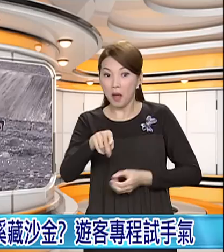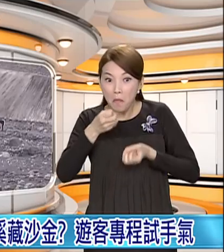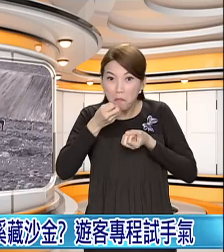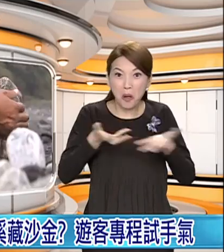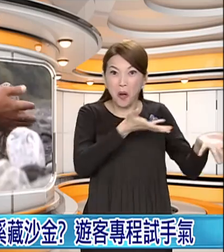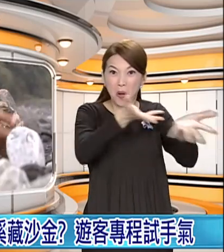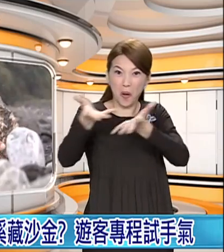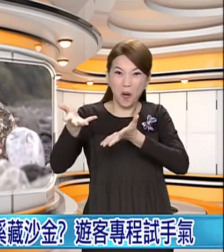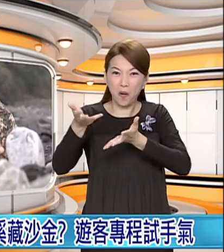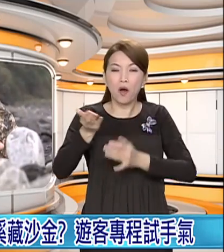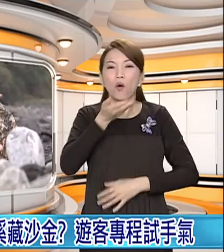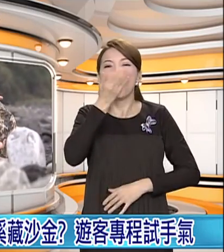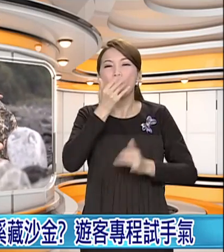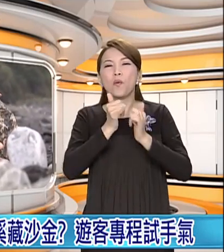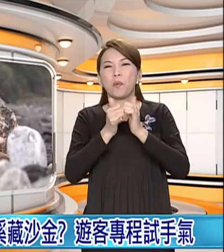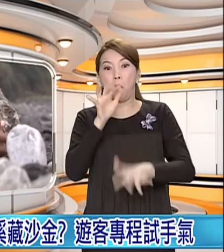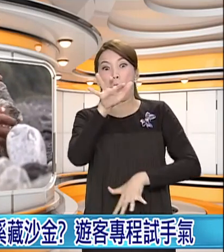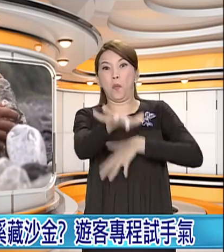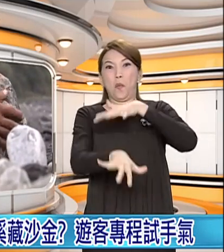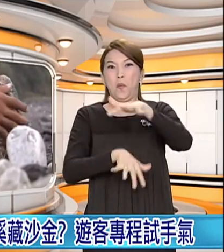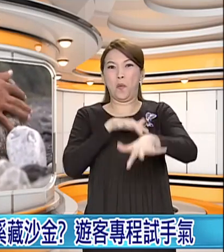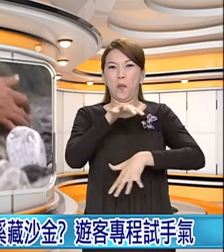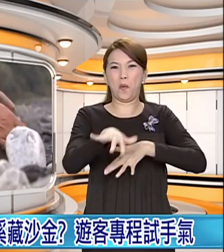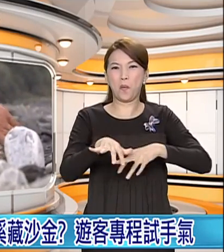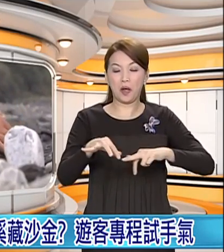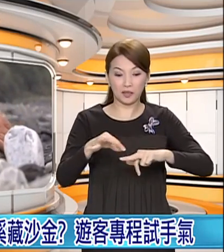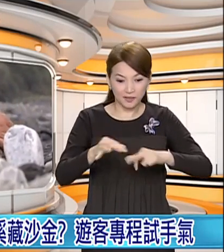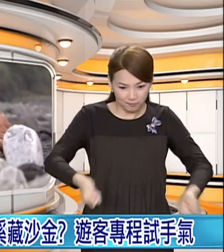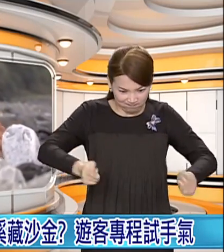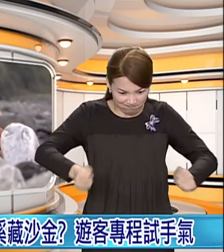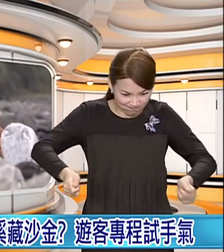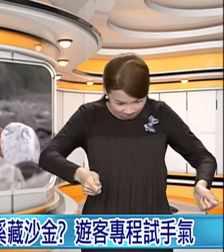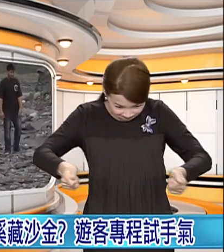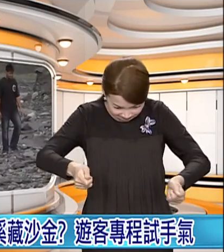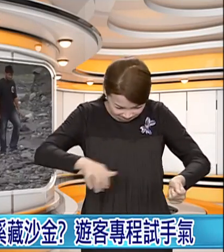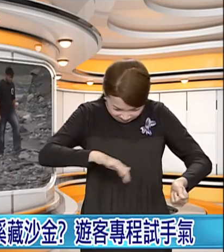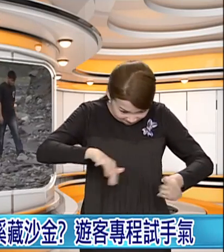出，开始就有游客专程来淘金。